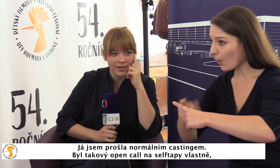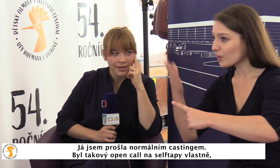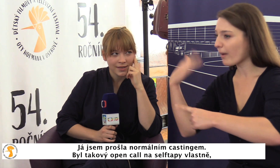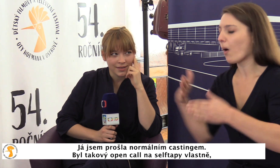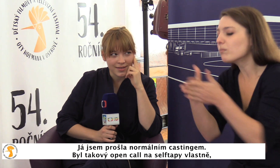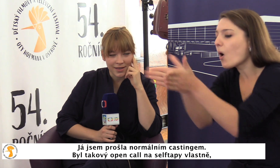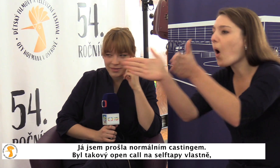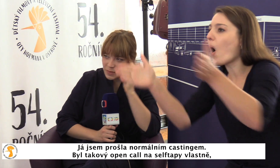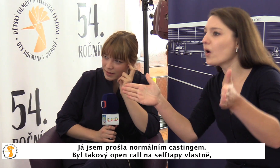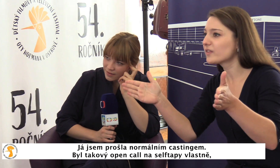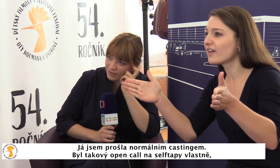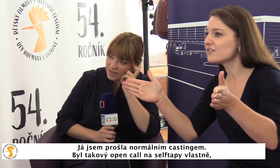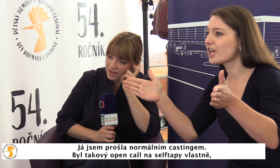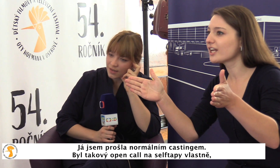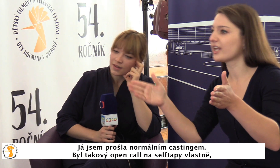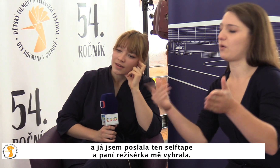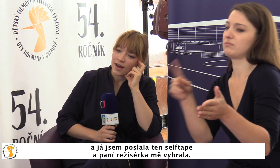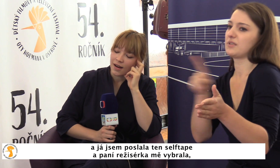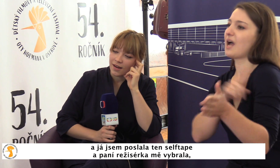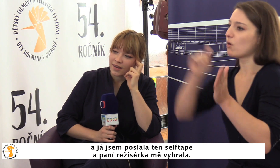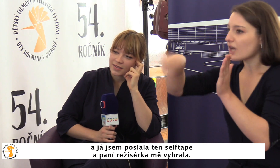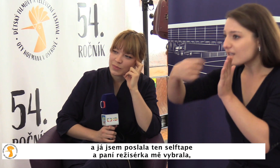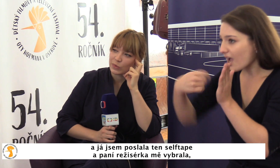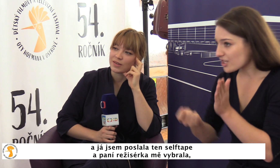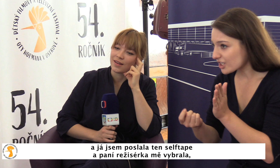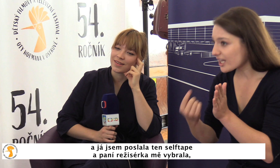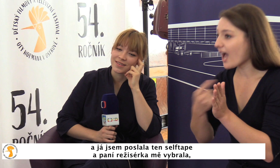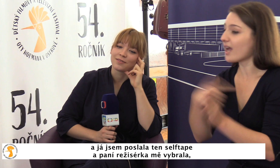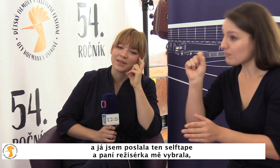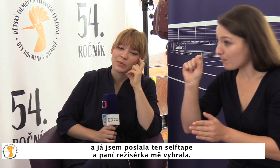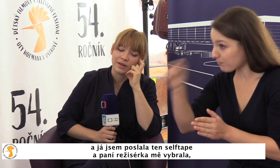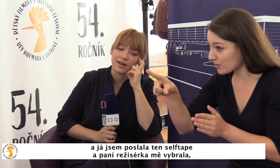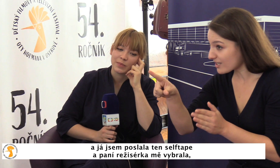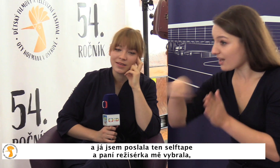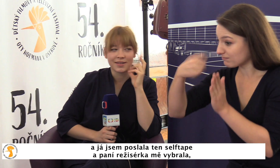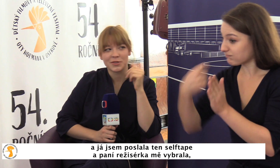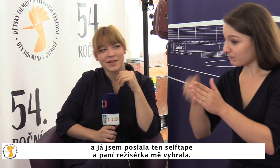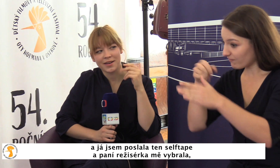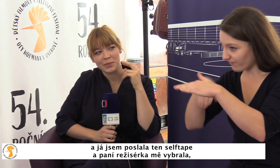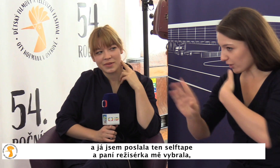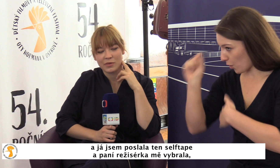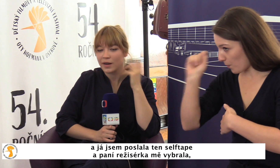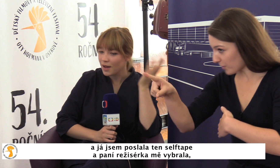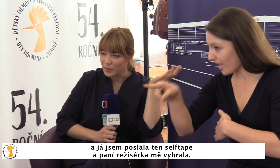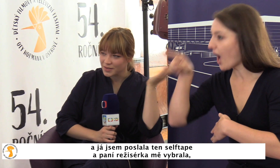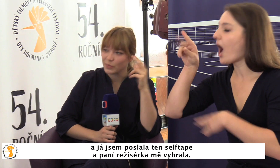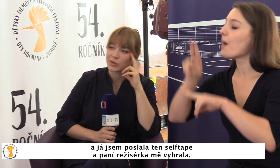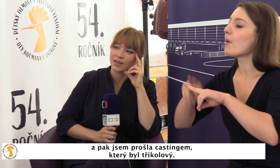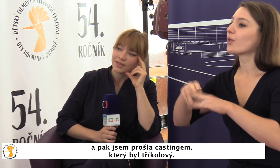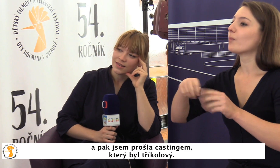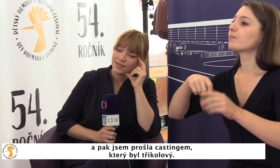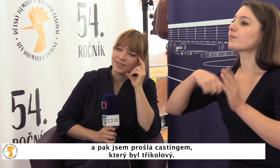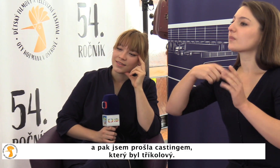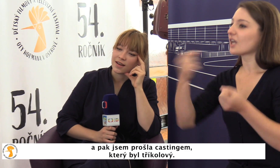na self-tapy vlastně a já jsem poslala ten self-tape a paní režisérka mě vybrala a pak jsem